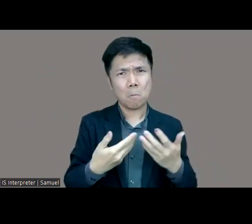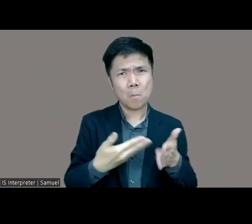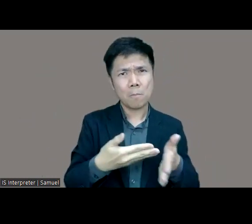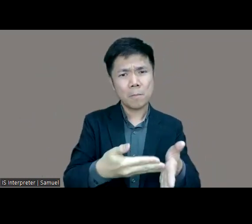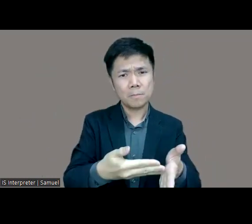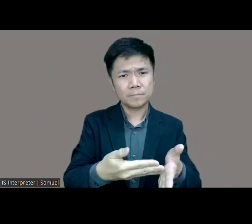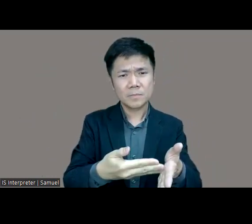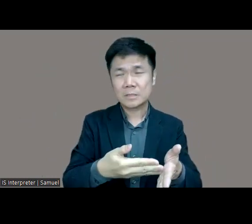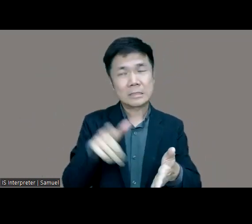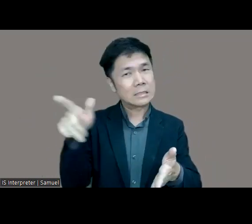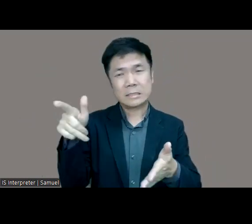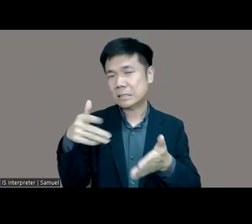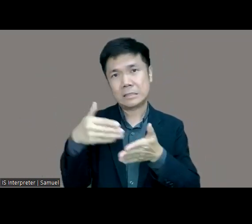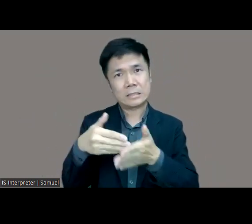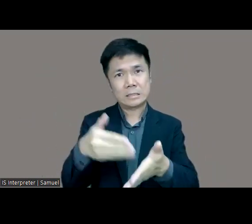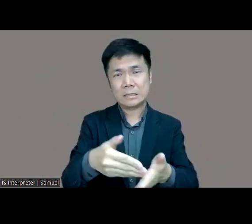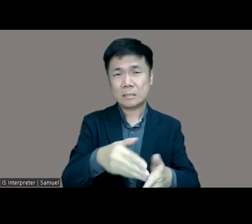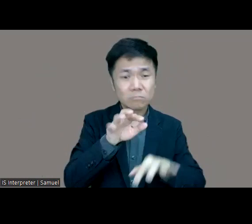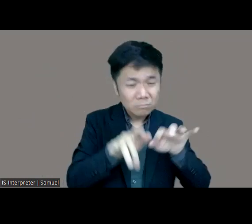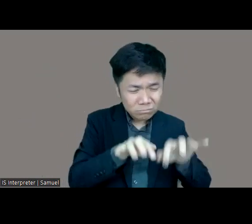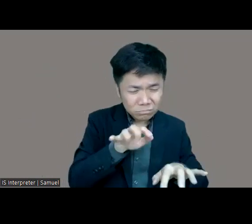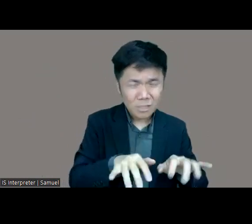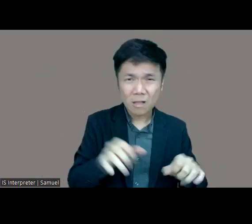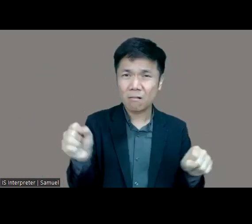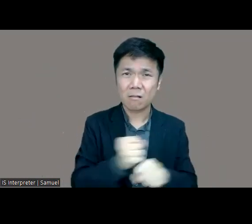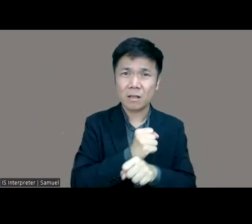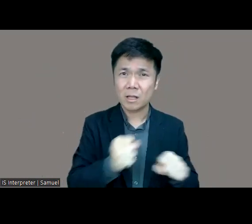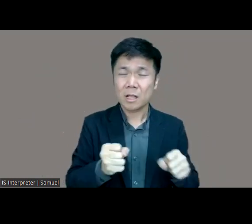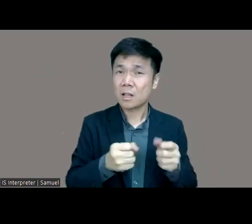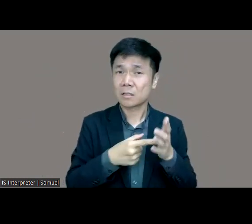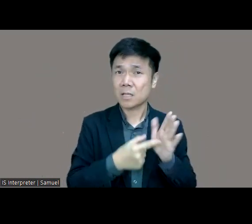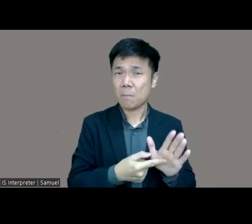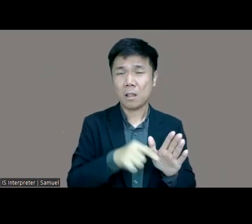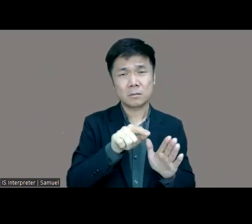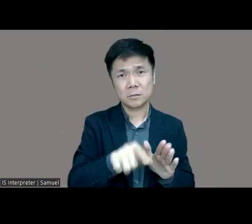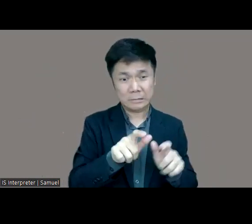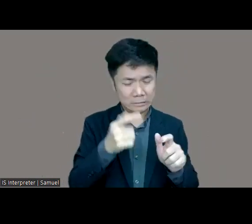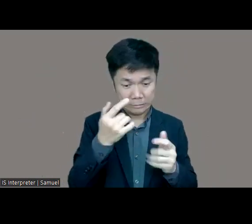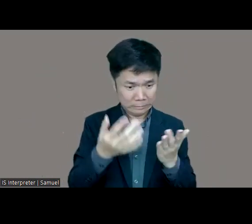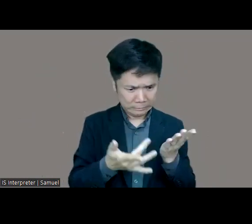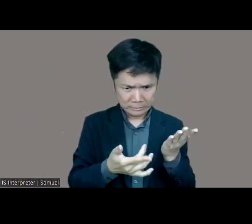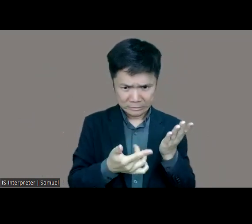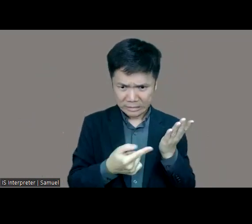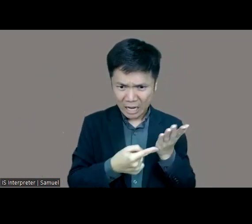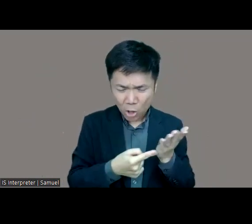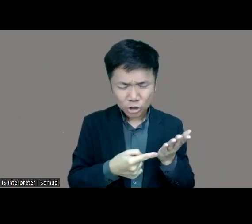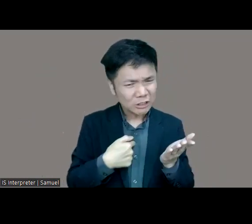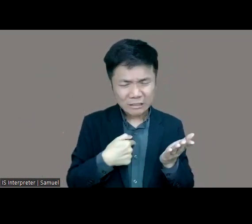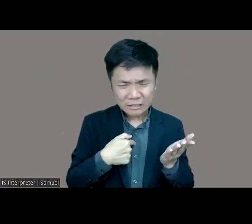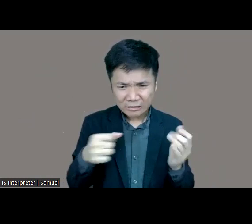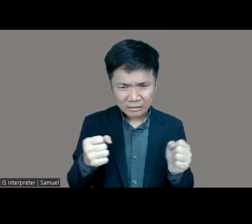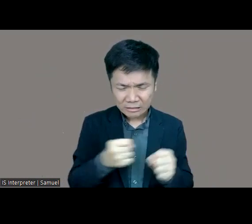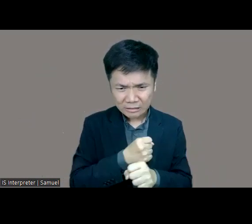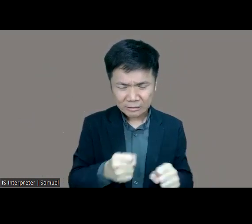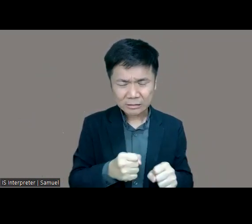mais aussi négatif parce qu'elle peut imposer des nouvelles barrières, des barrières numériques pour les personnes qui